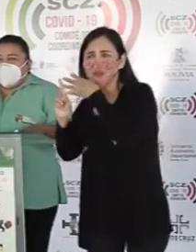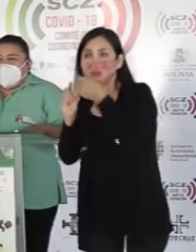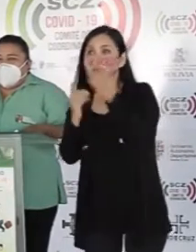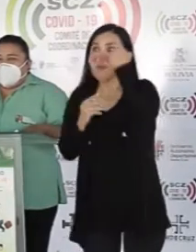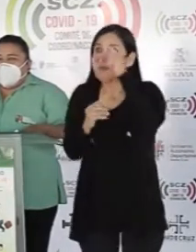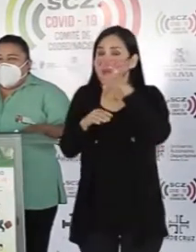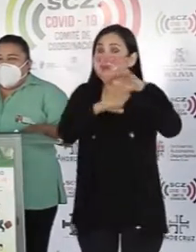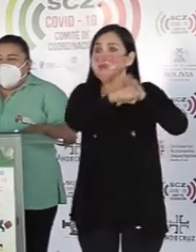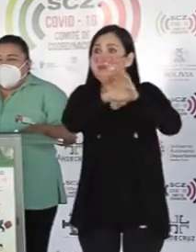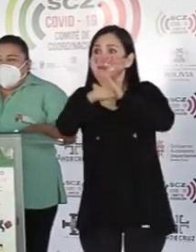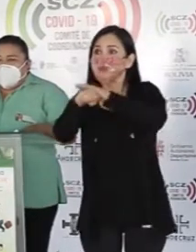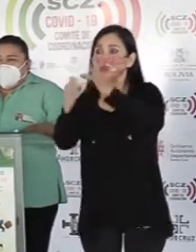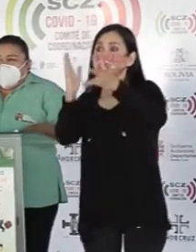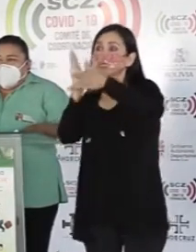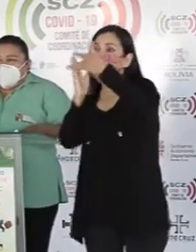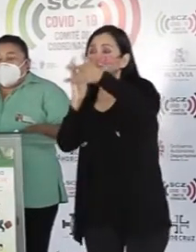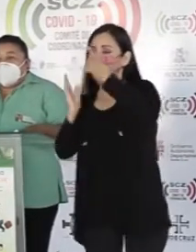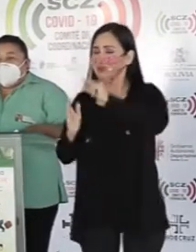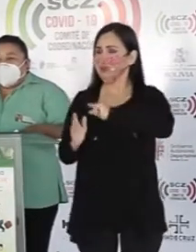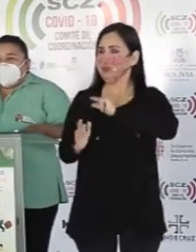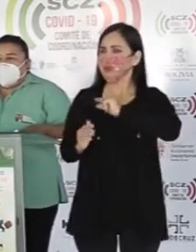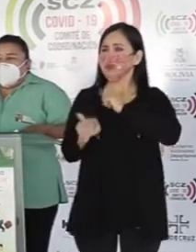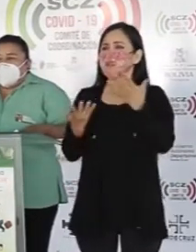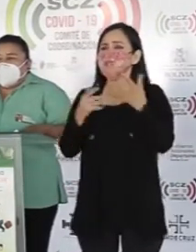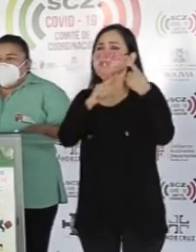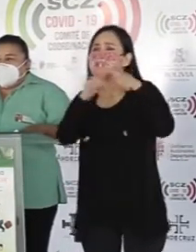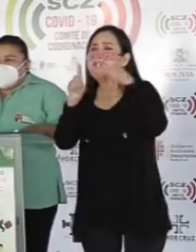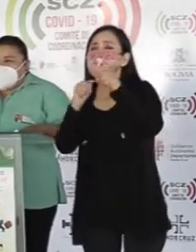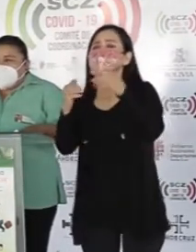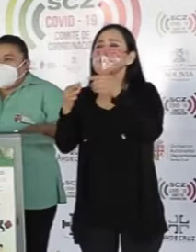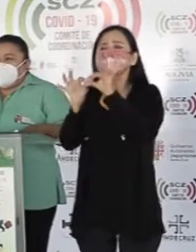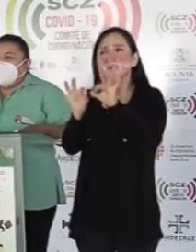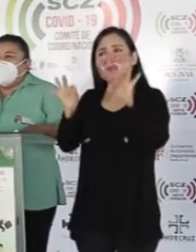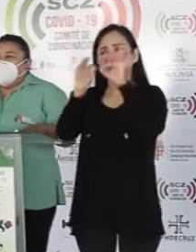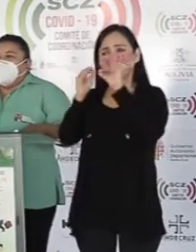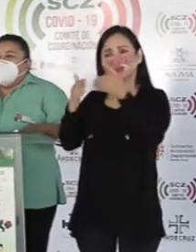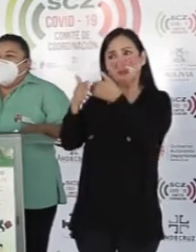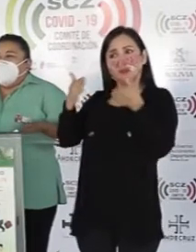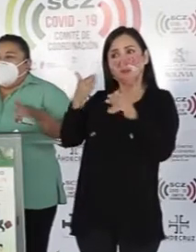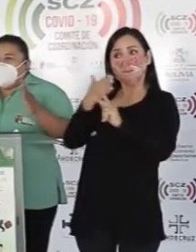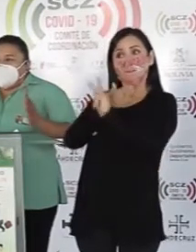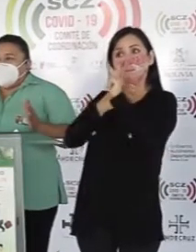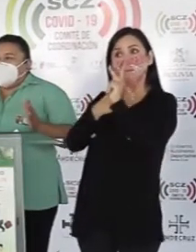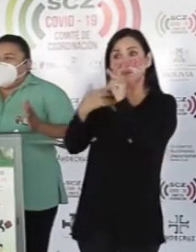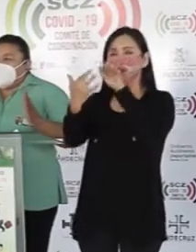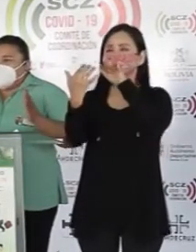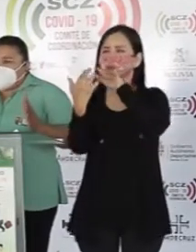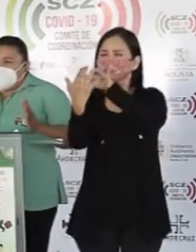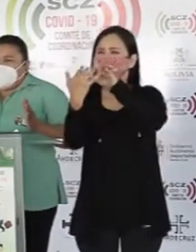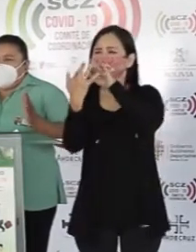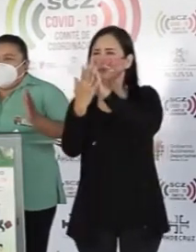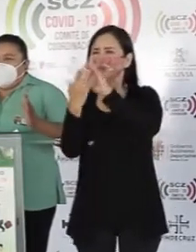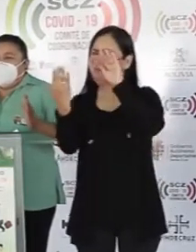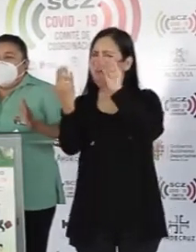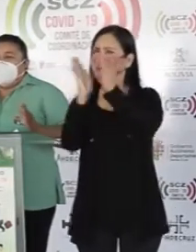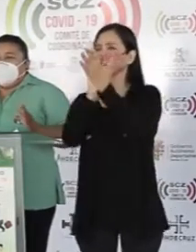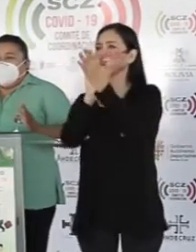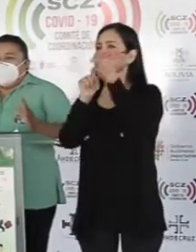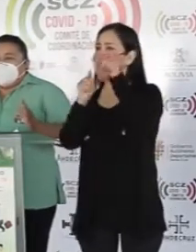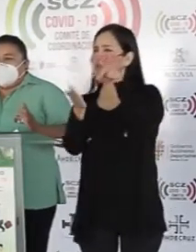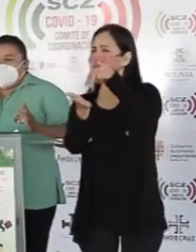y autoridades sobre la importancia de la prevención y la lucha frontal